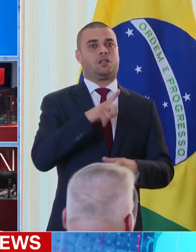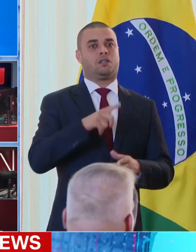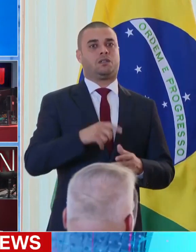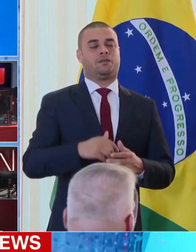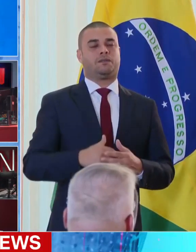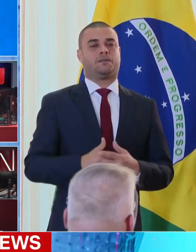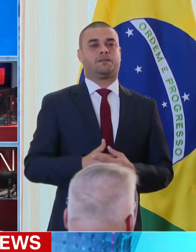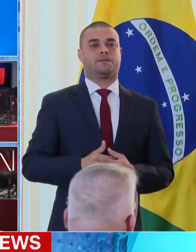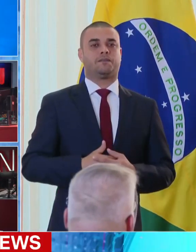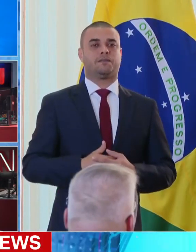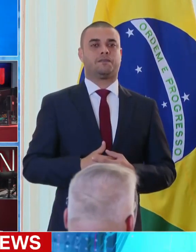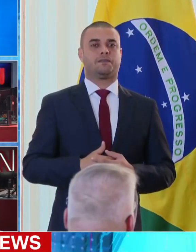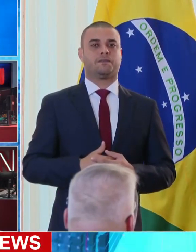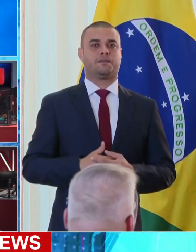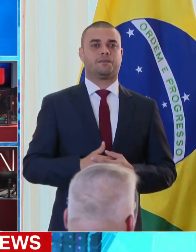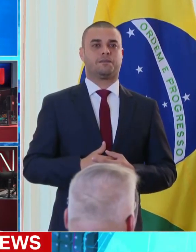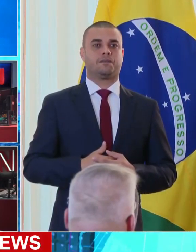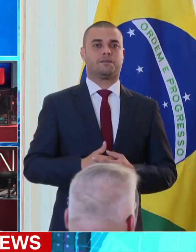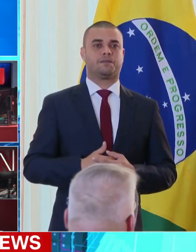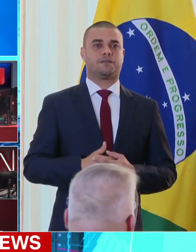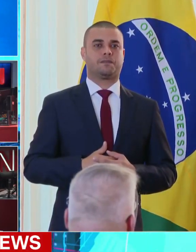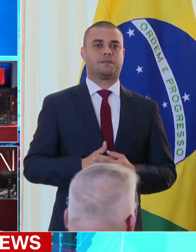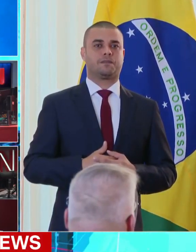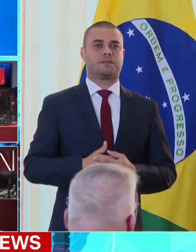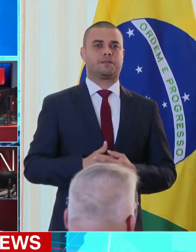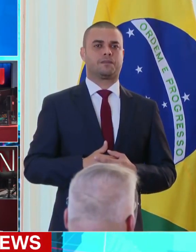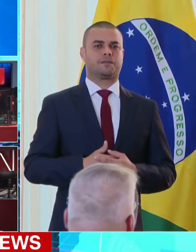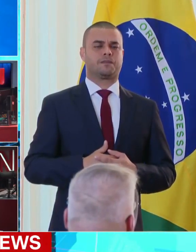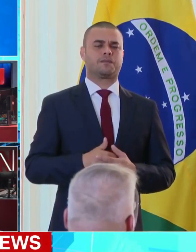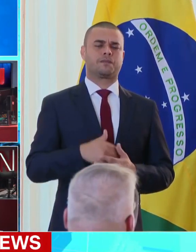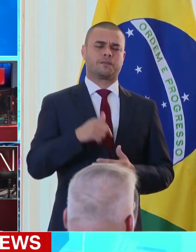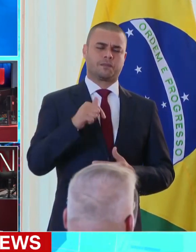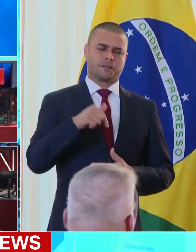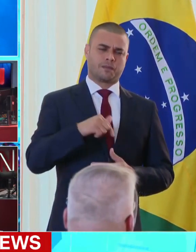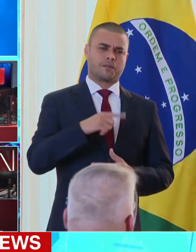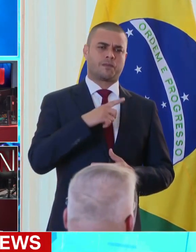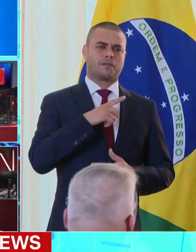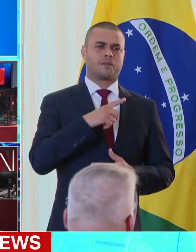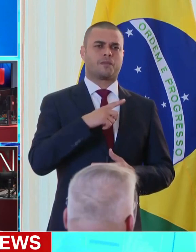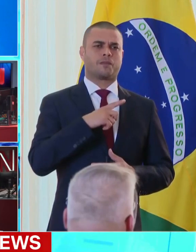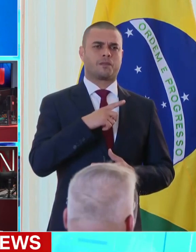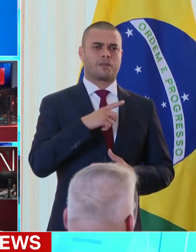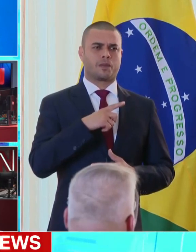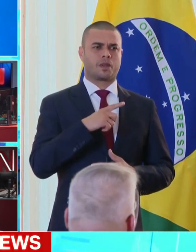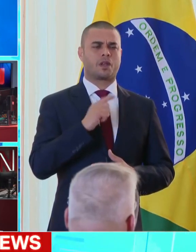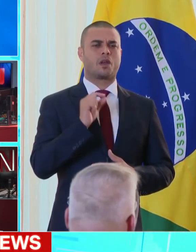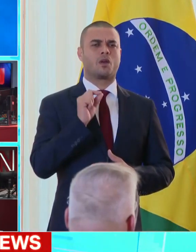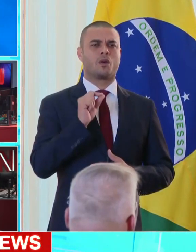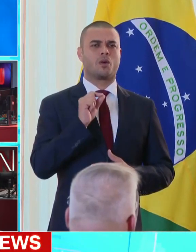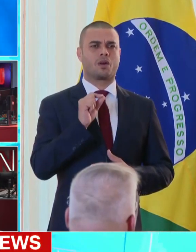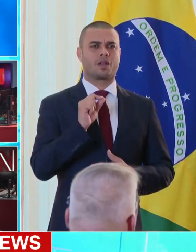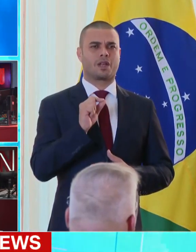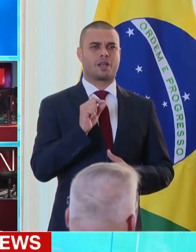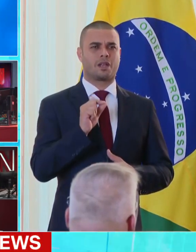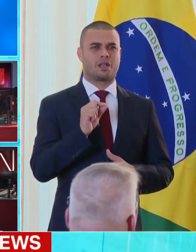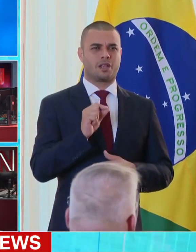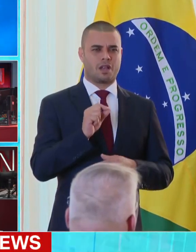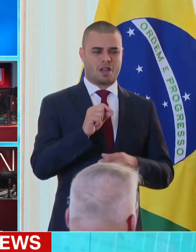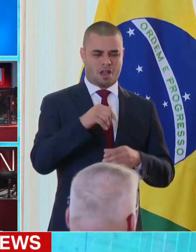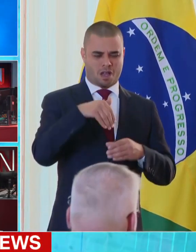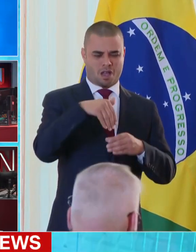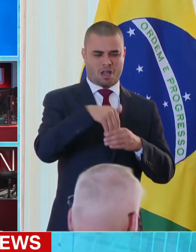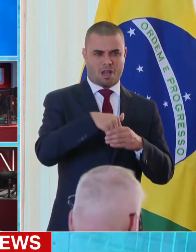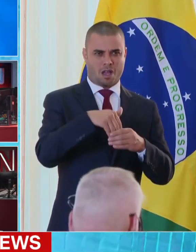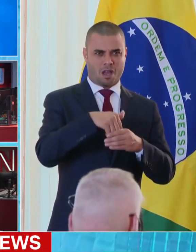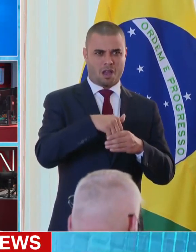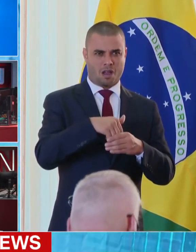a primeira vez que horas o braço do Ministério Público eleitoral subordinado indicado por área se move